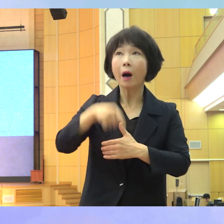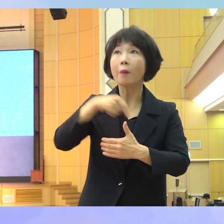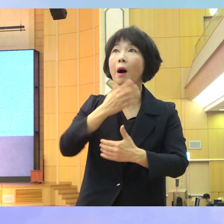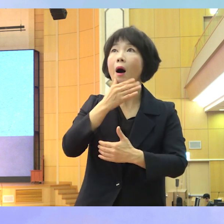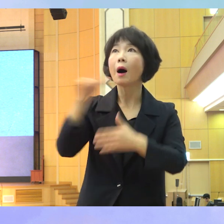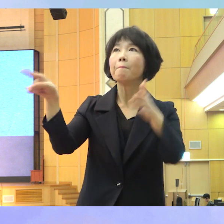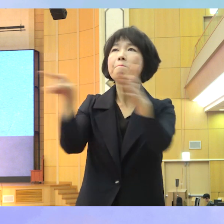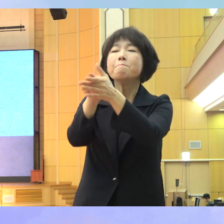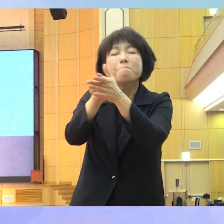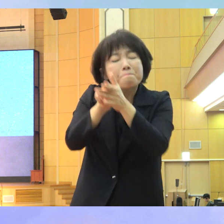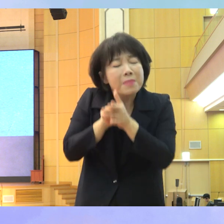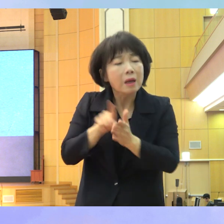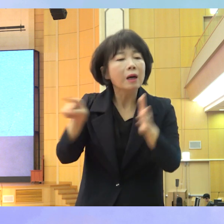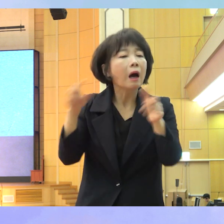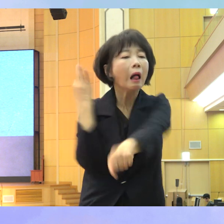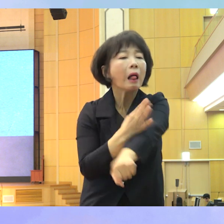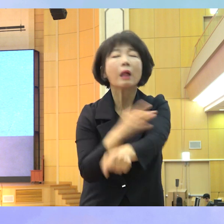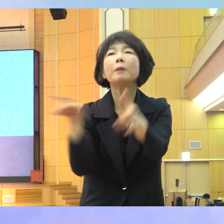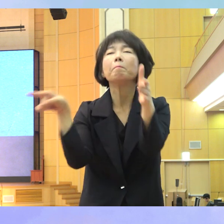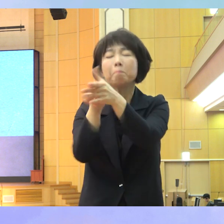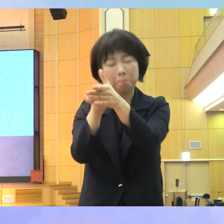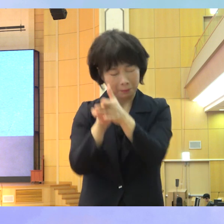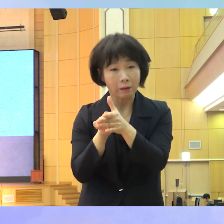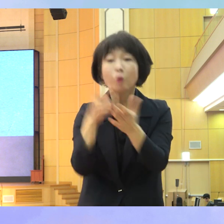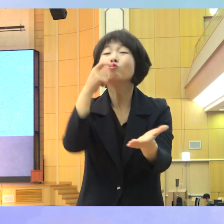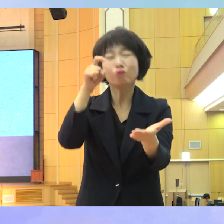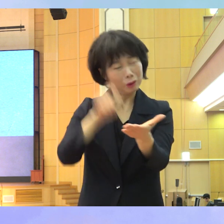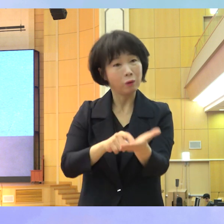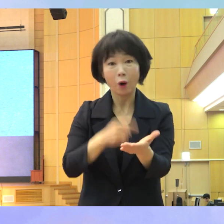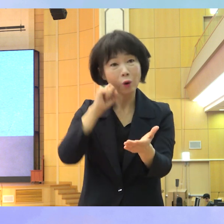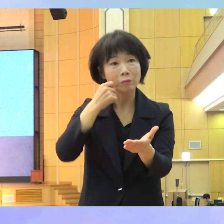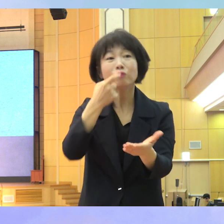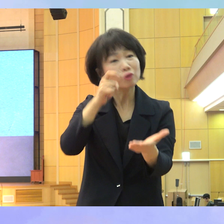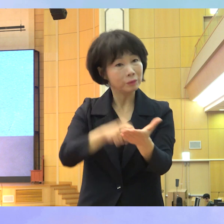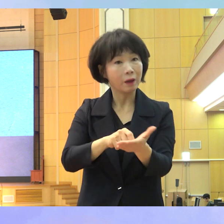돼요. 믿기만. 엄청 쉬워요.